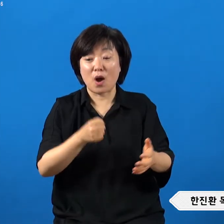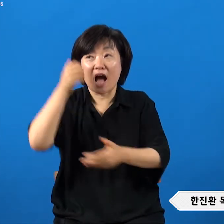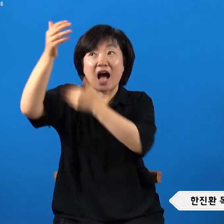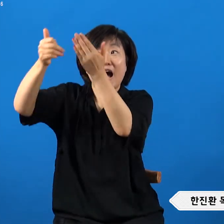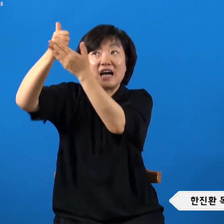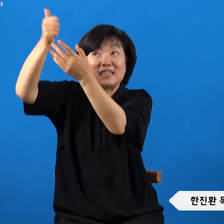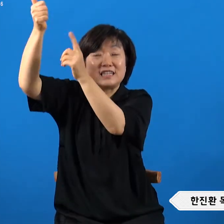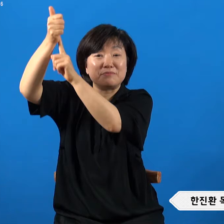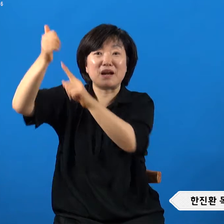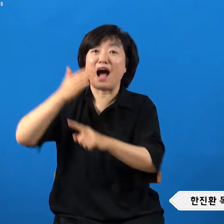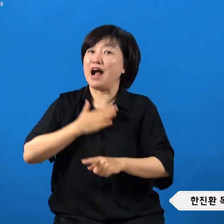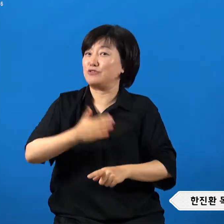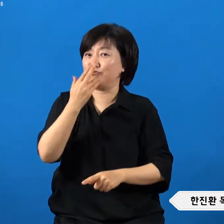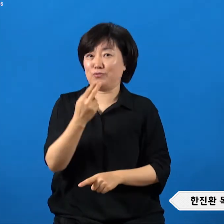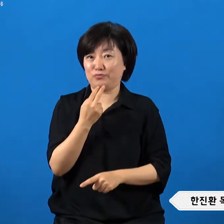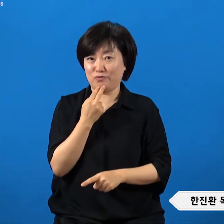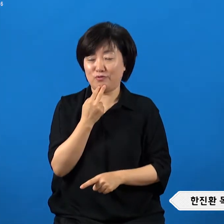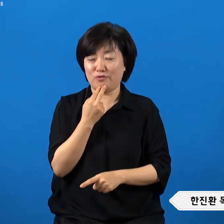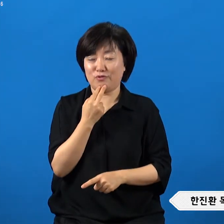없다면 무엇으로 알 수 있느냐?